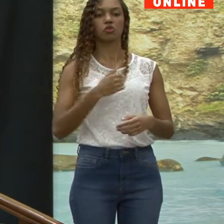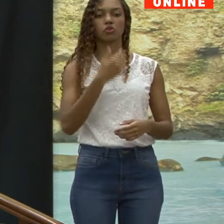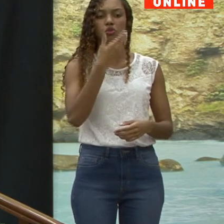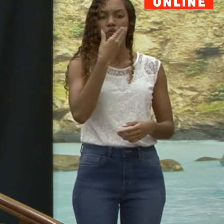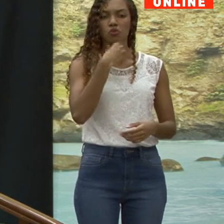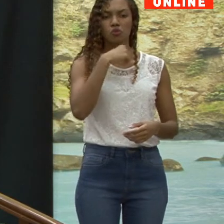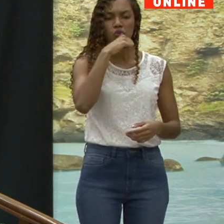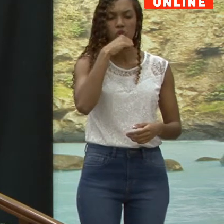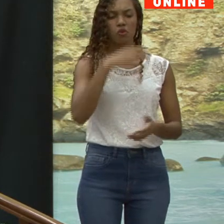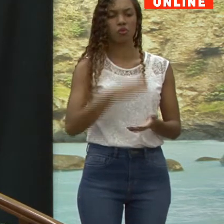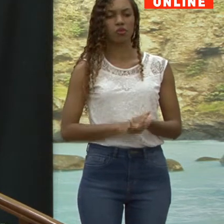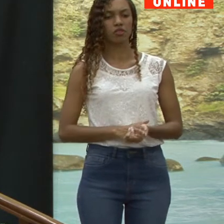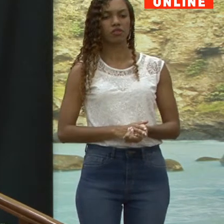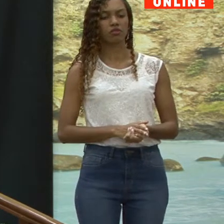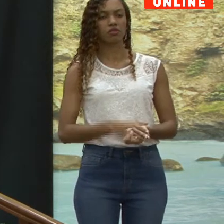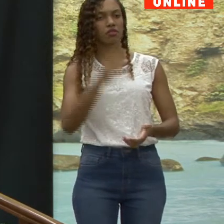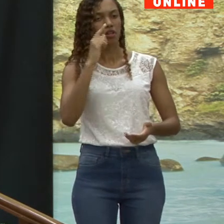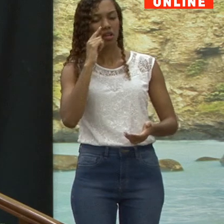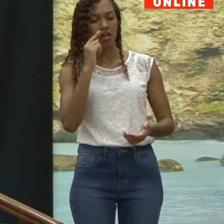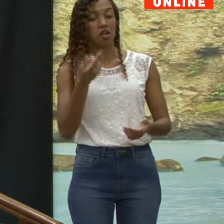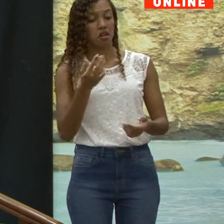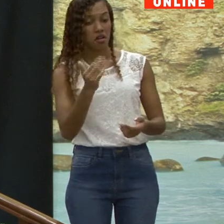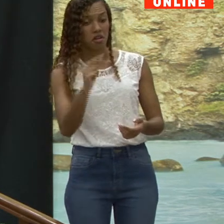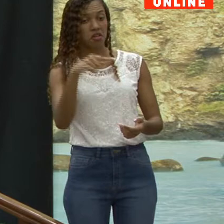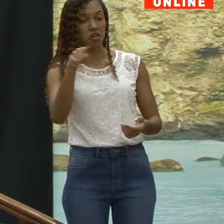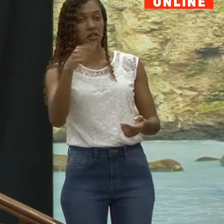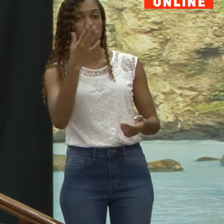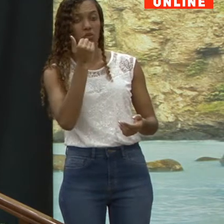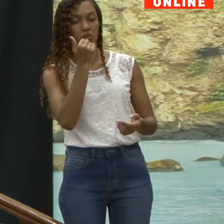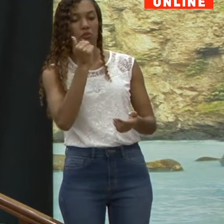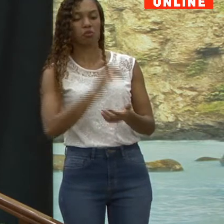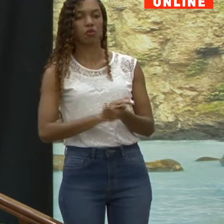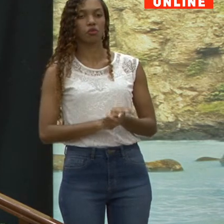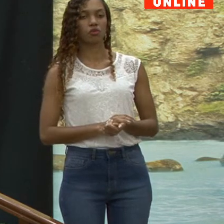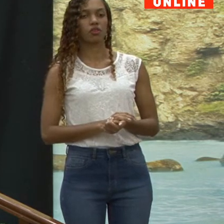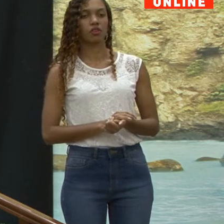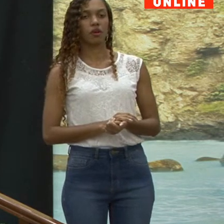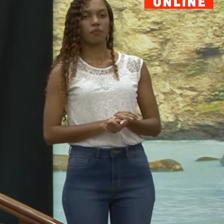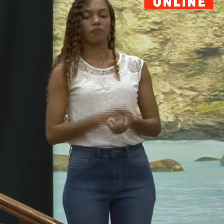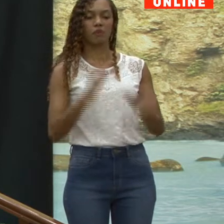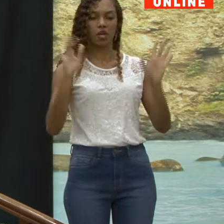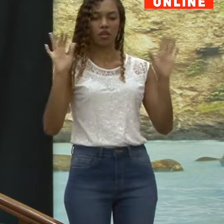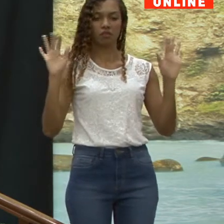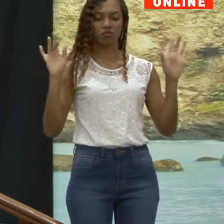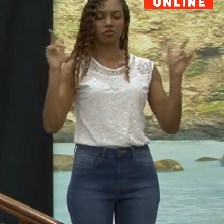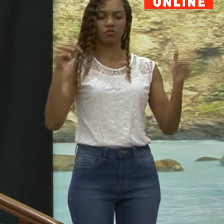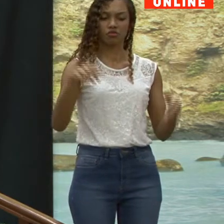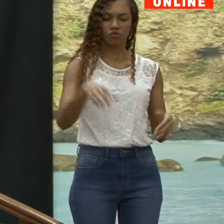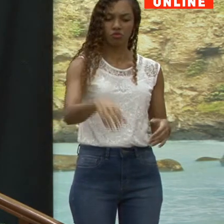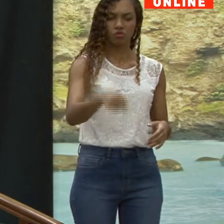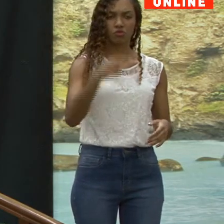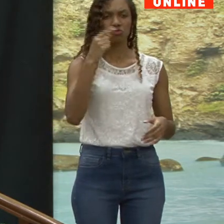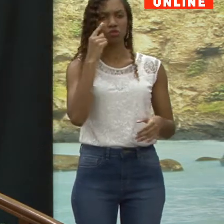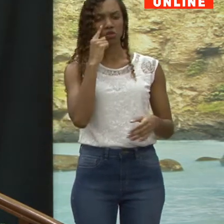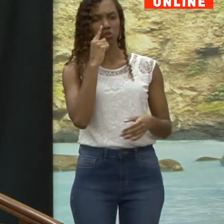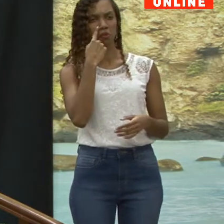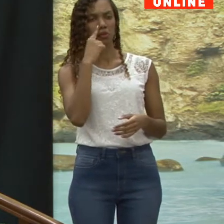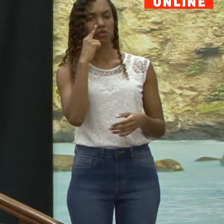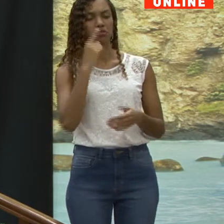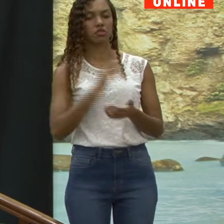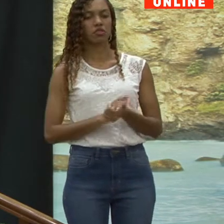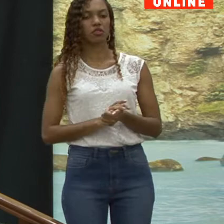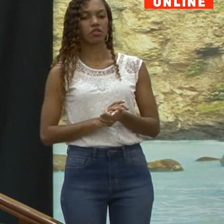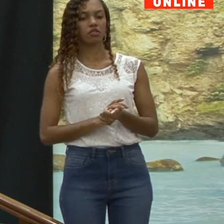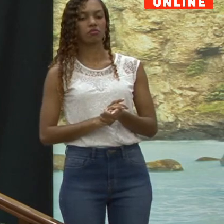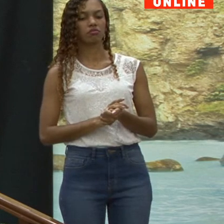Mas estava ali aberto. Ela meteu a mão e não havia presenciado. Ele abriu o saco e ele enfia a mão